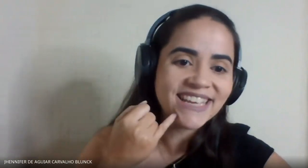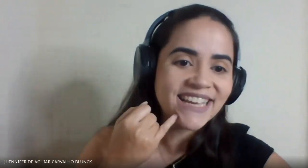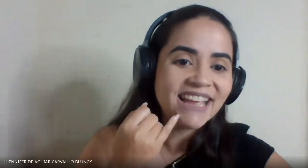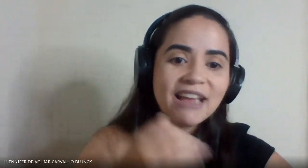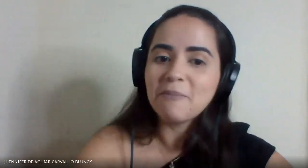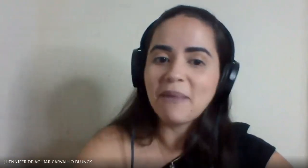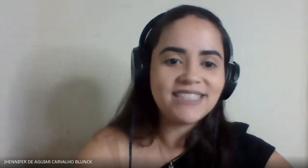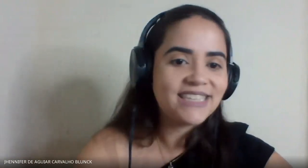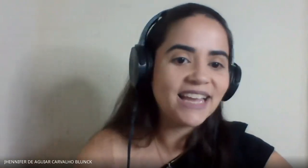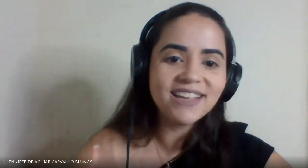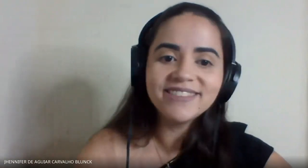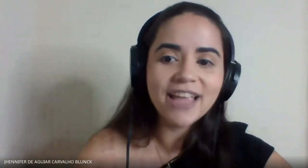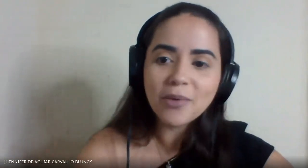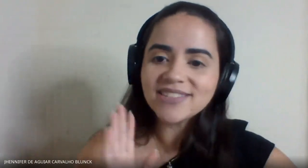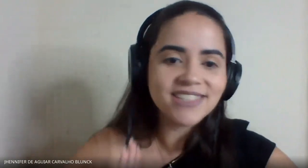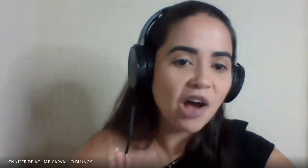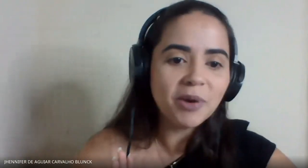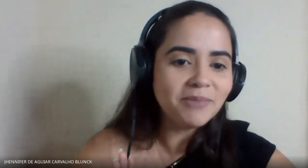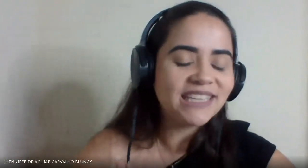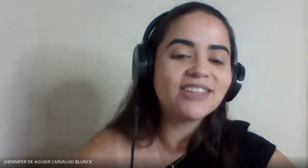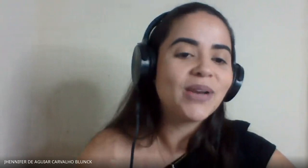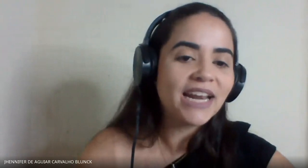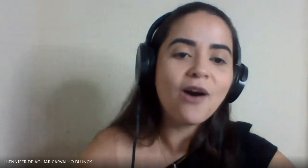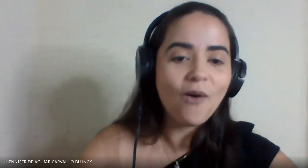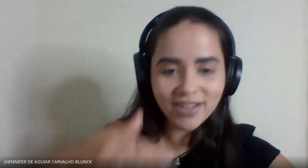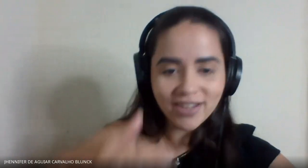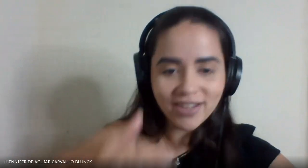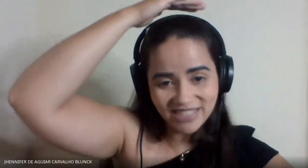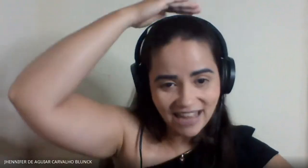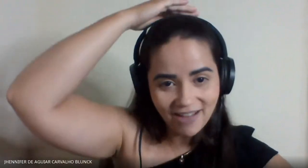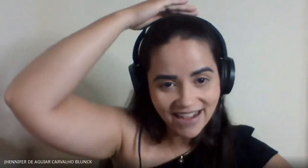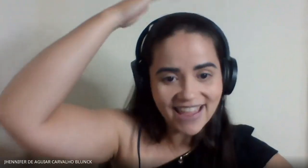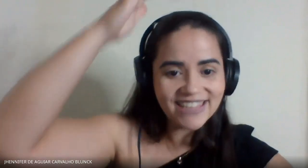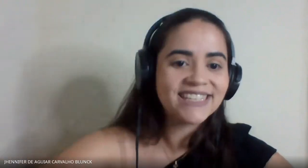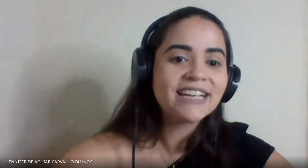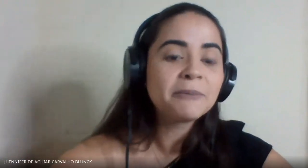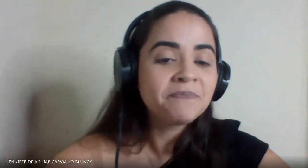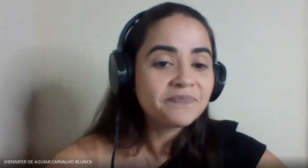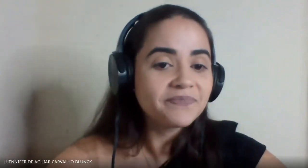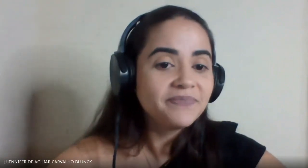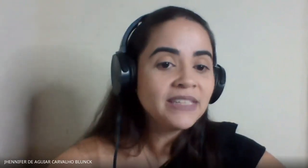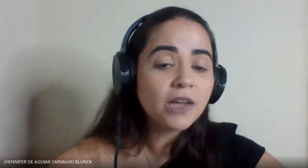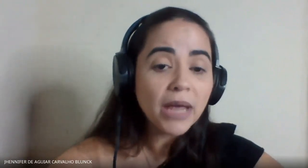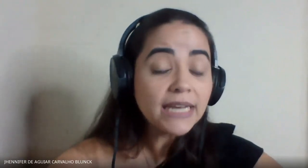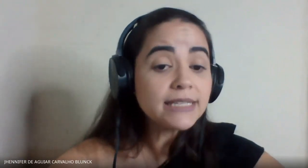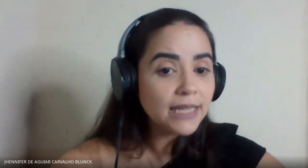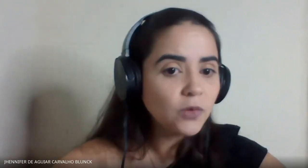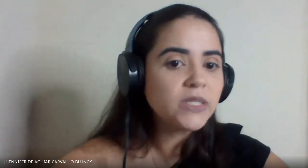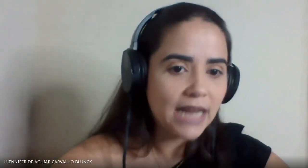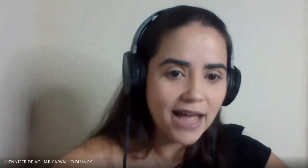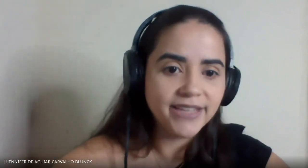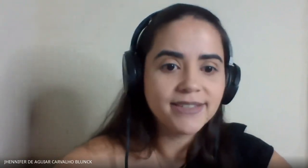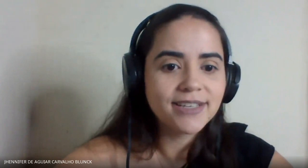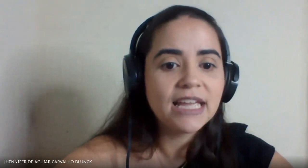esse aqui. Mas ela deu esse sinal para mim. Então, lá na roça, o meu sinal era esse. Então, eles